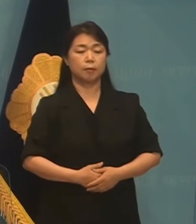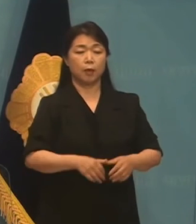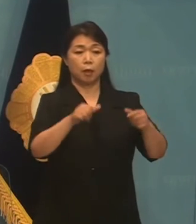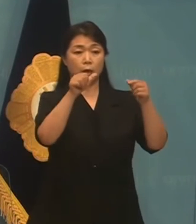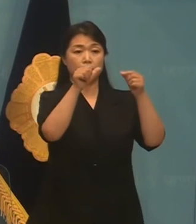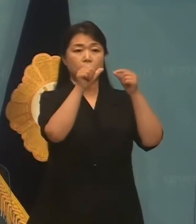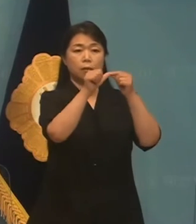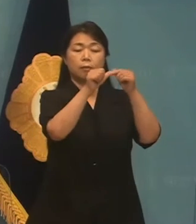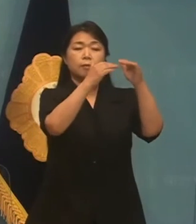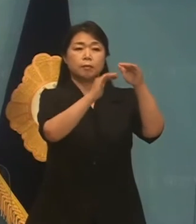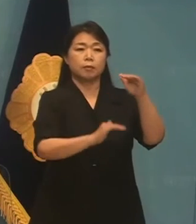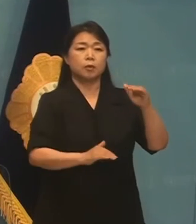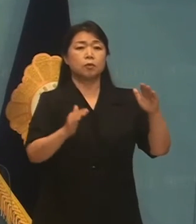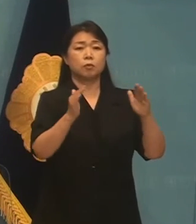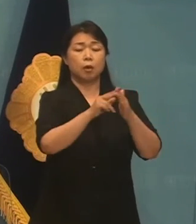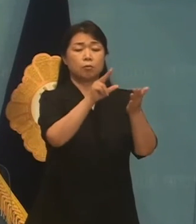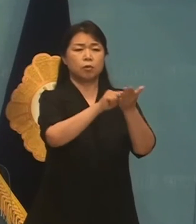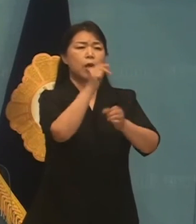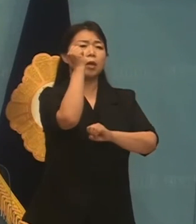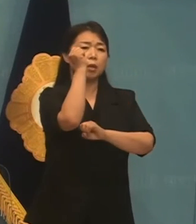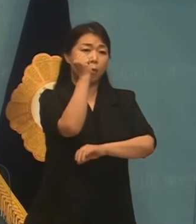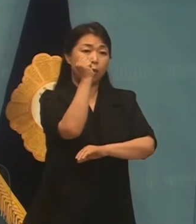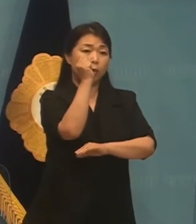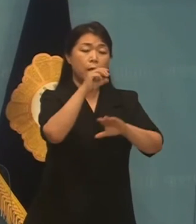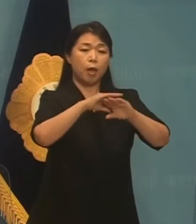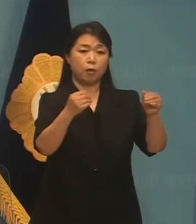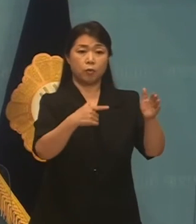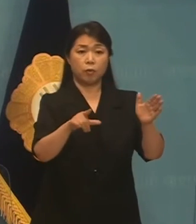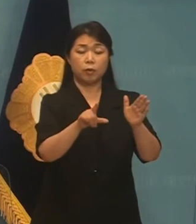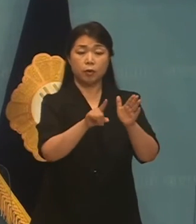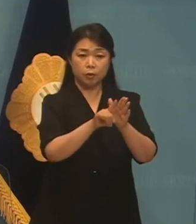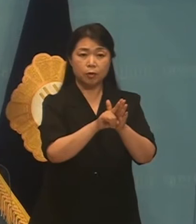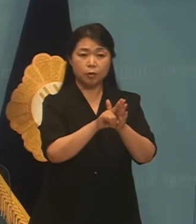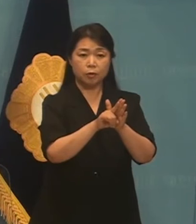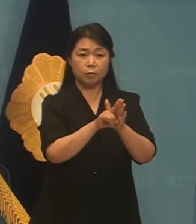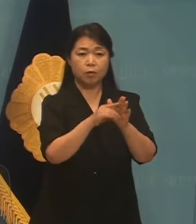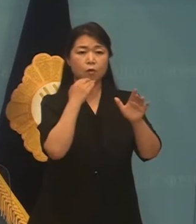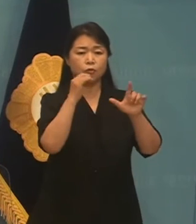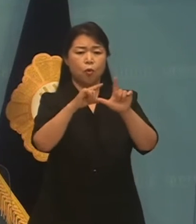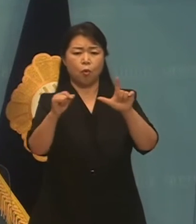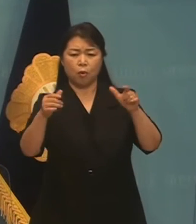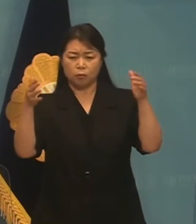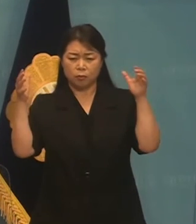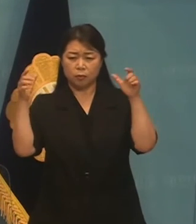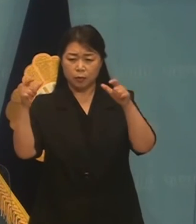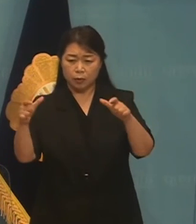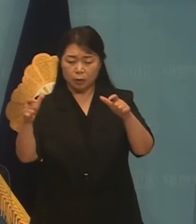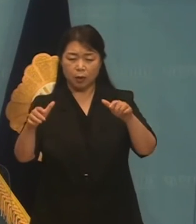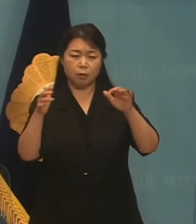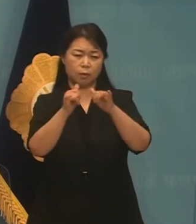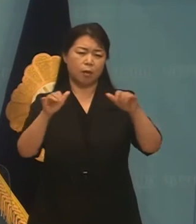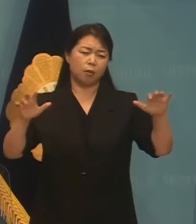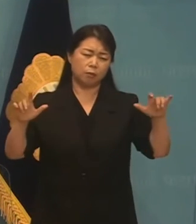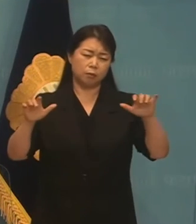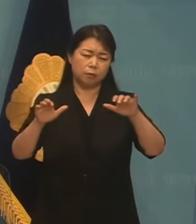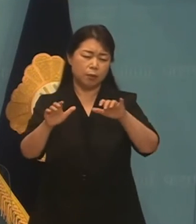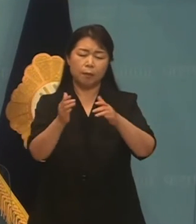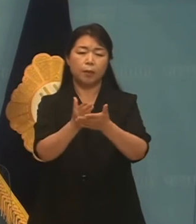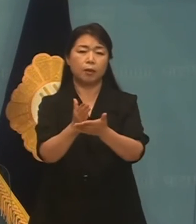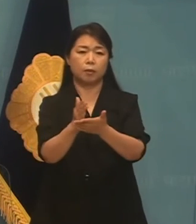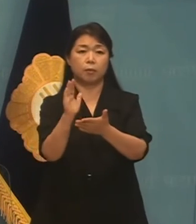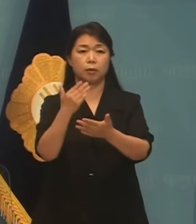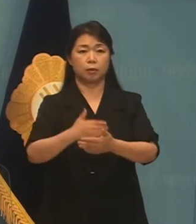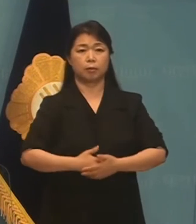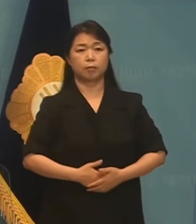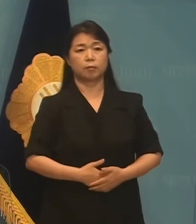다섯째, 주택 문제의 근본적 해결을 위해서는 수도권으로 인구가 몰려드는 일이 없게 해야